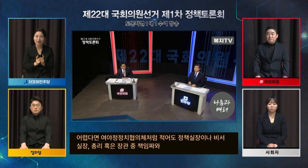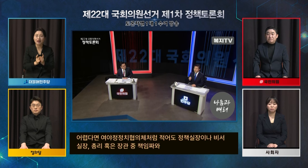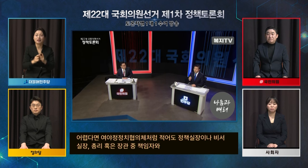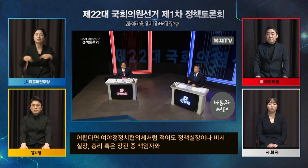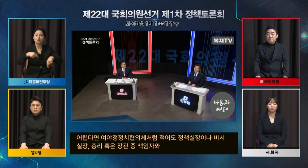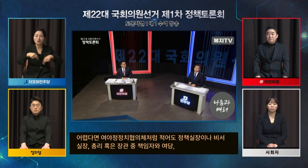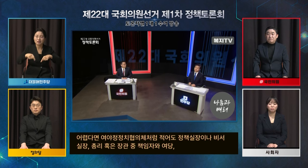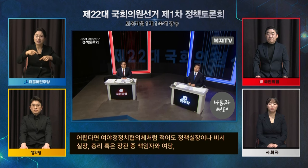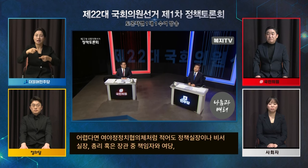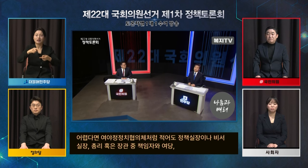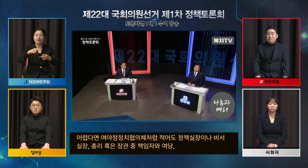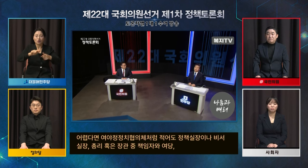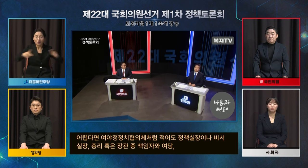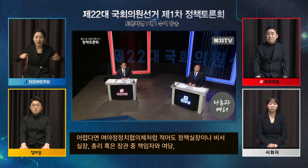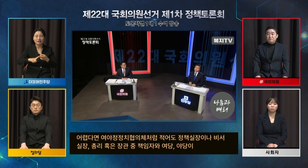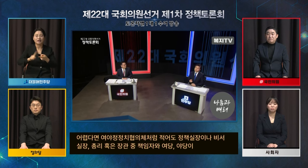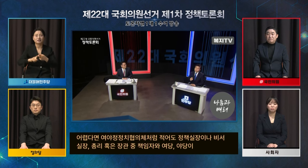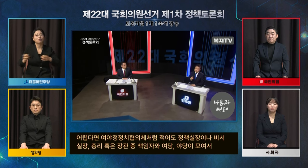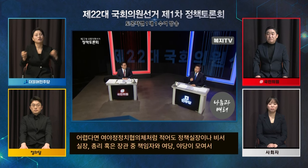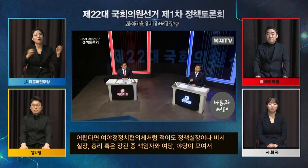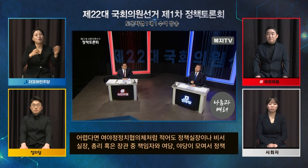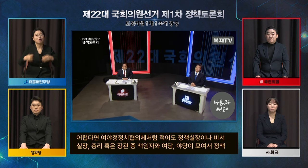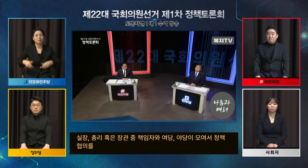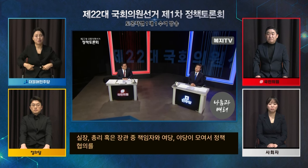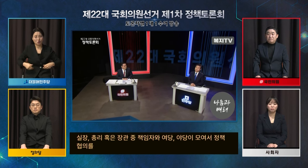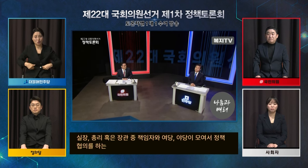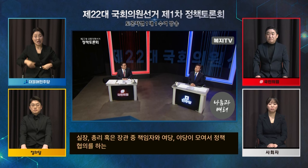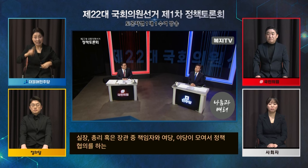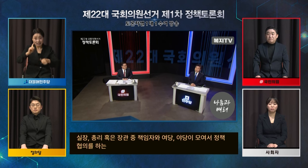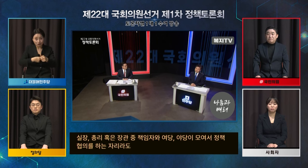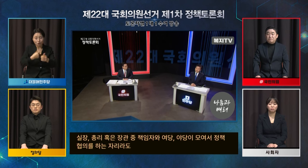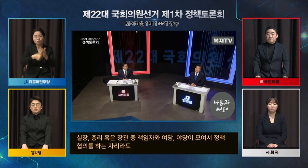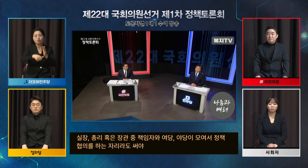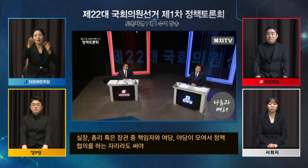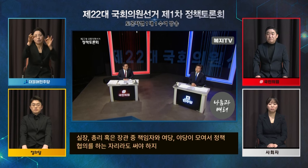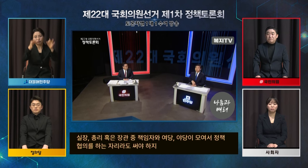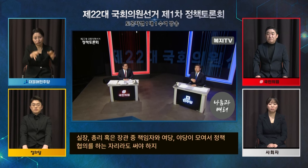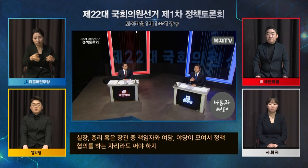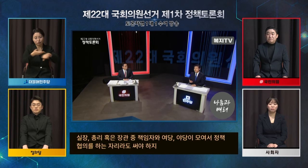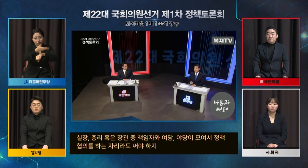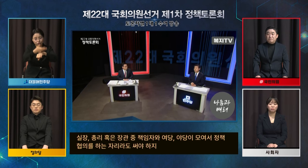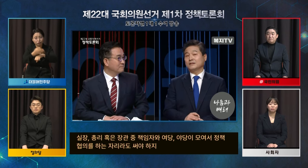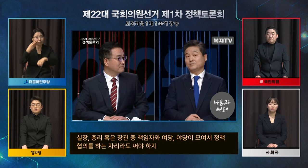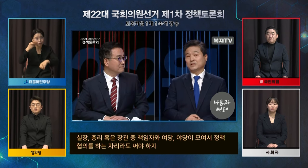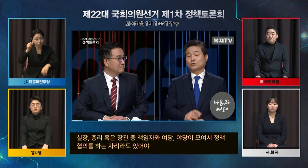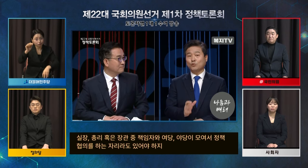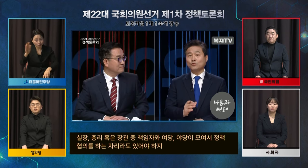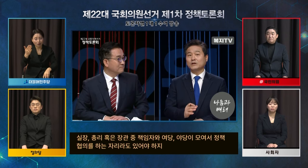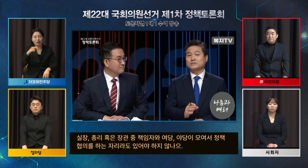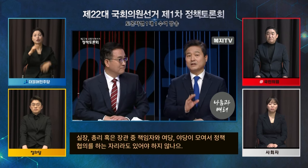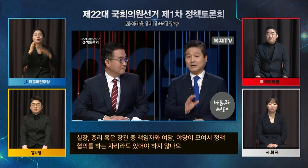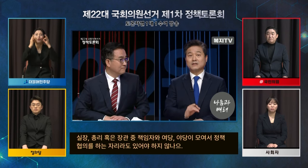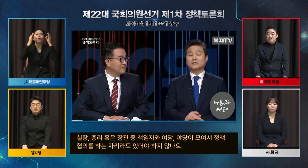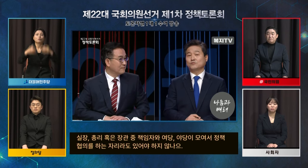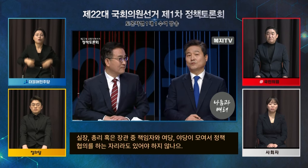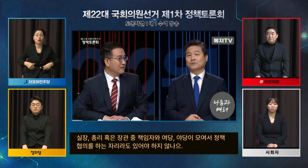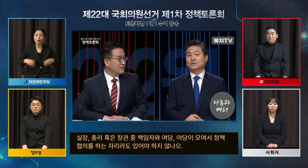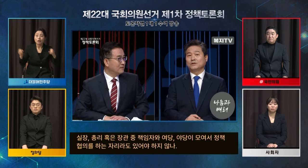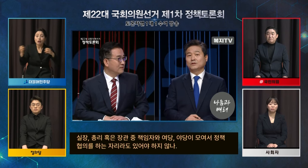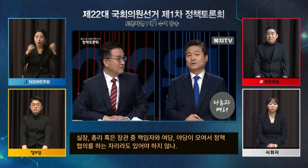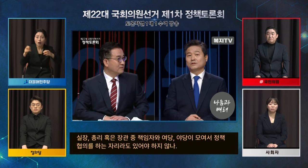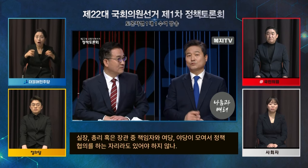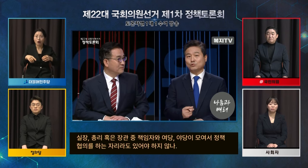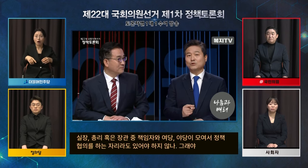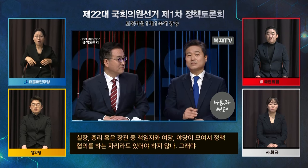되지 않느냐. 그래야 물가도 잡고 지금 수출 위기도 해결하고 이런 노력들을 할 거 아닙니까? 통로가 있어야 말을 하죠.